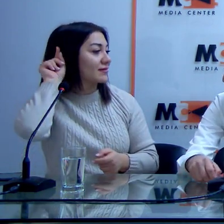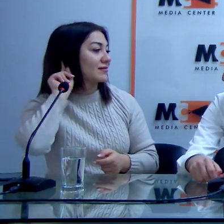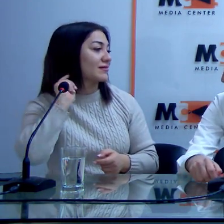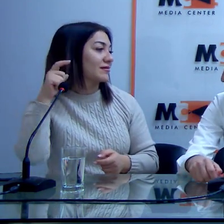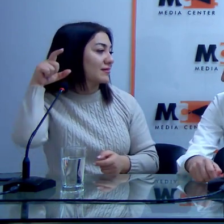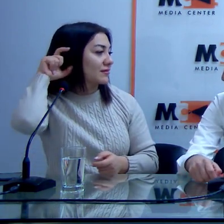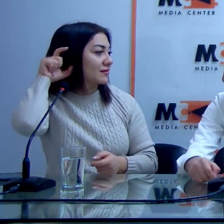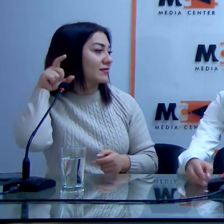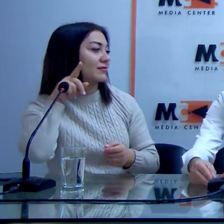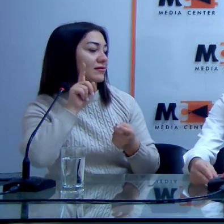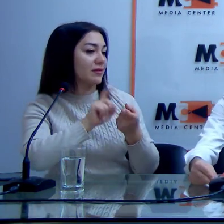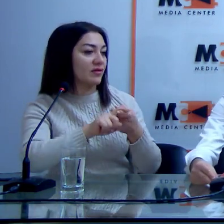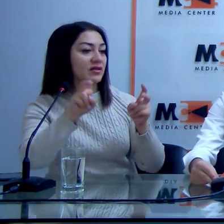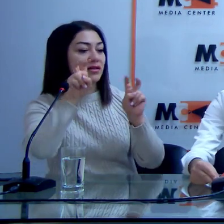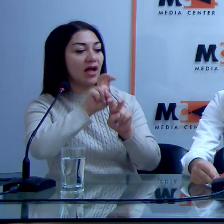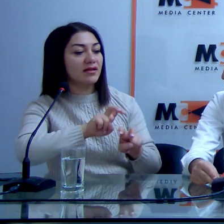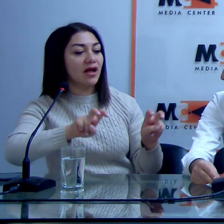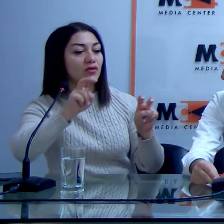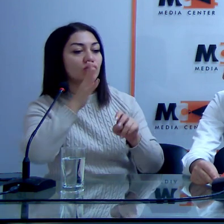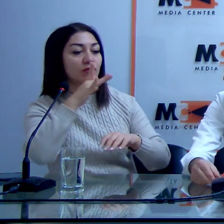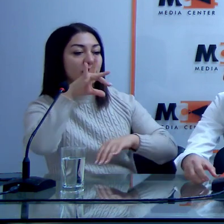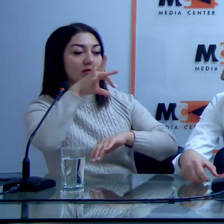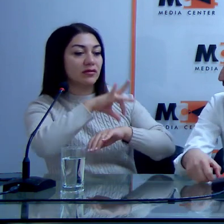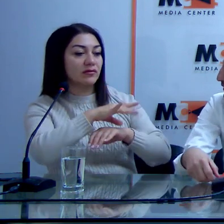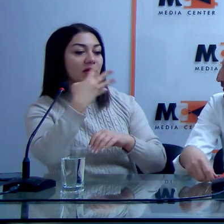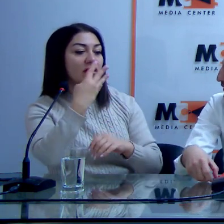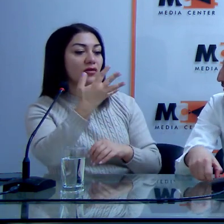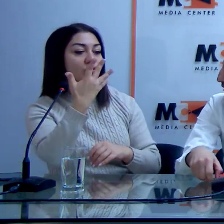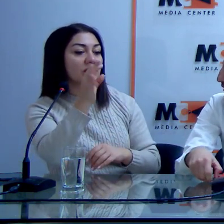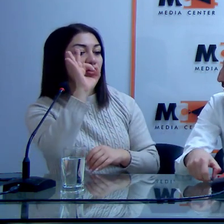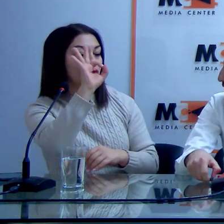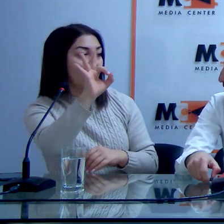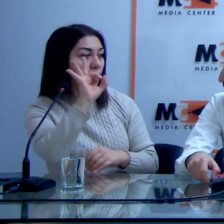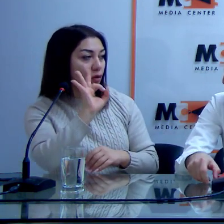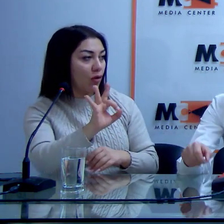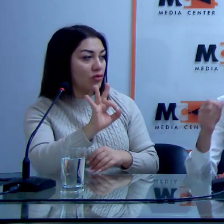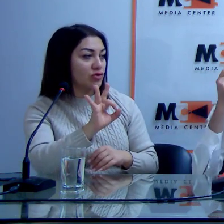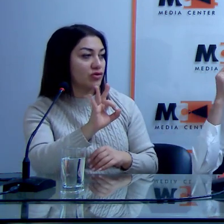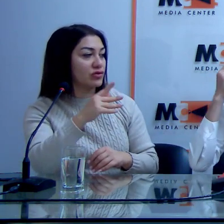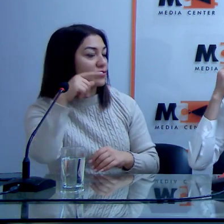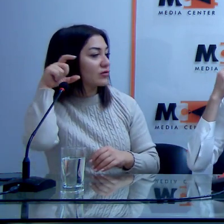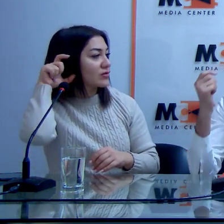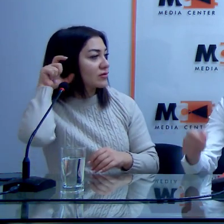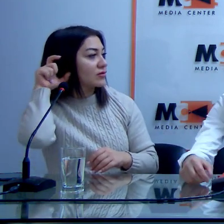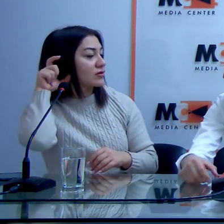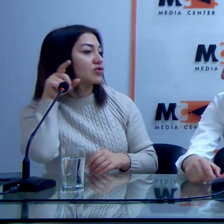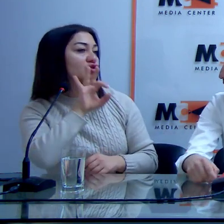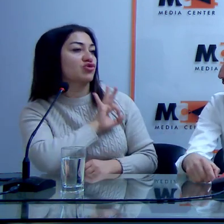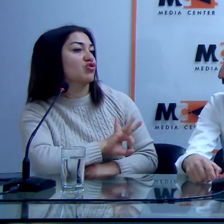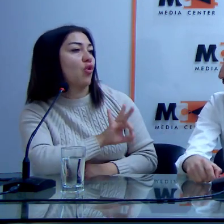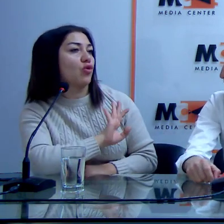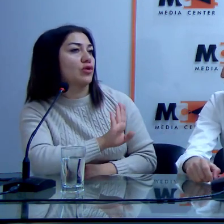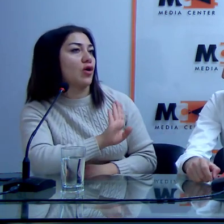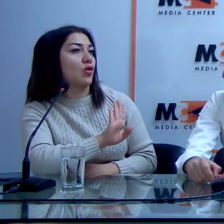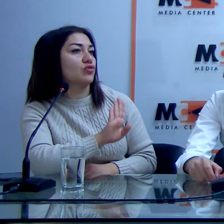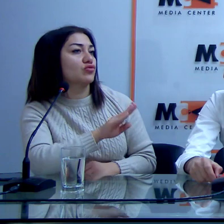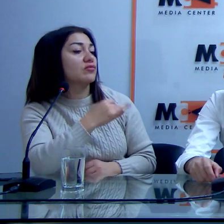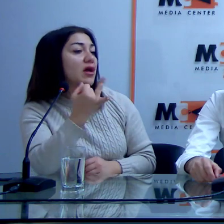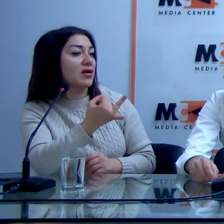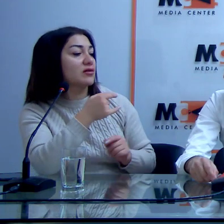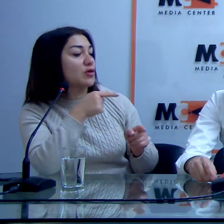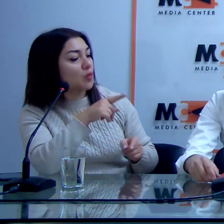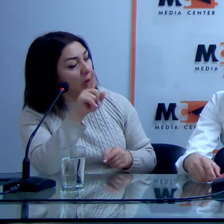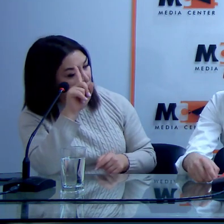հետ, հետազոտության արդյունքները ցույց տվեցին, որ 45%-ը գրեթե սարքը չի կրում։ Այ հետաքրքիր է,